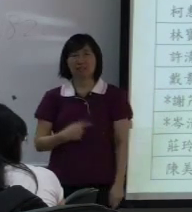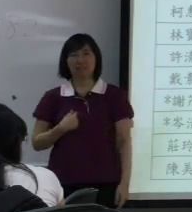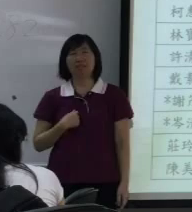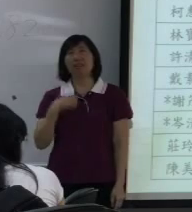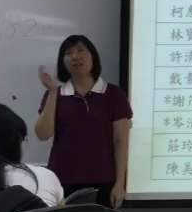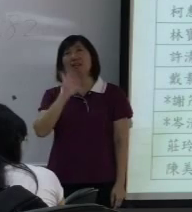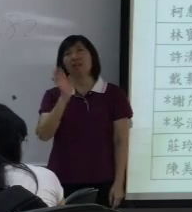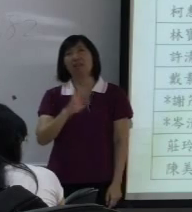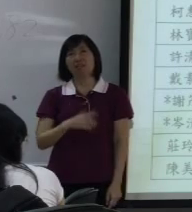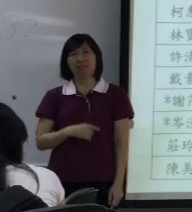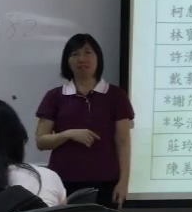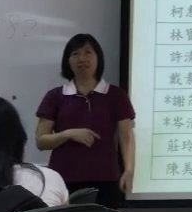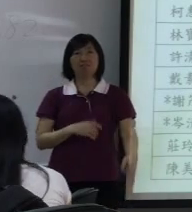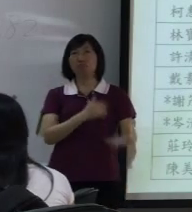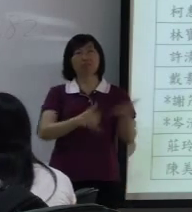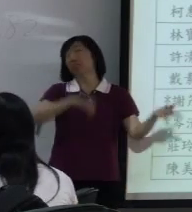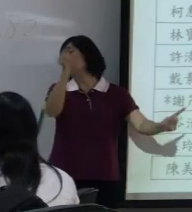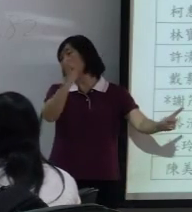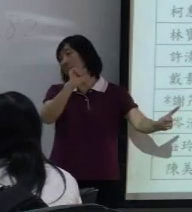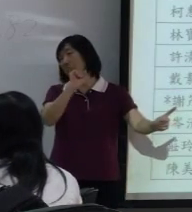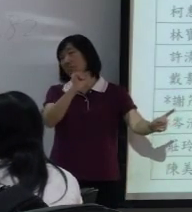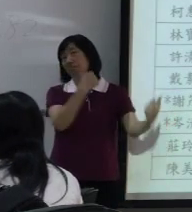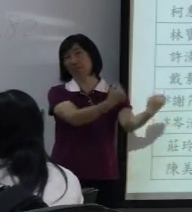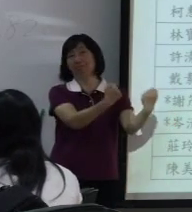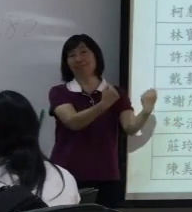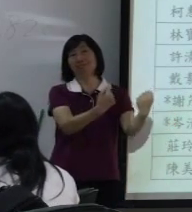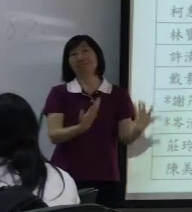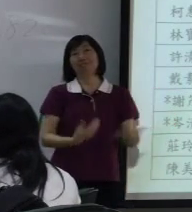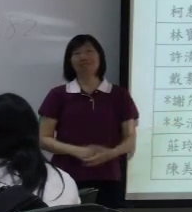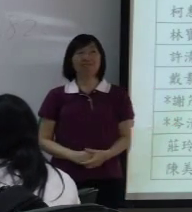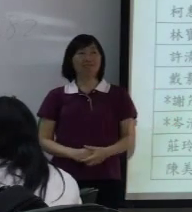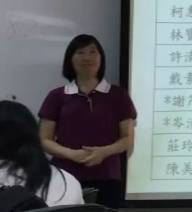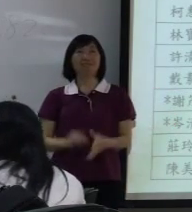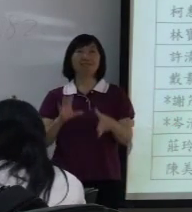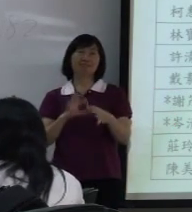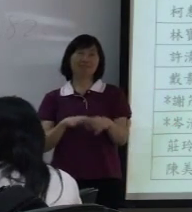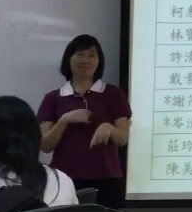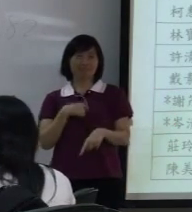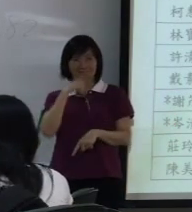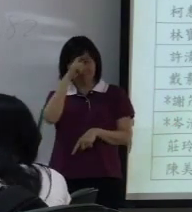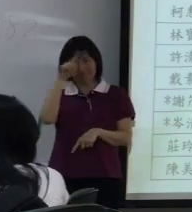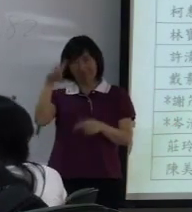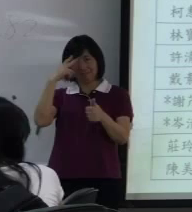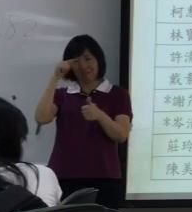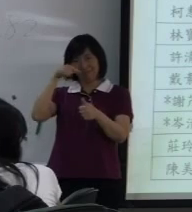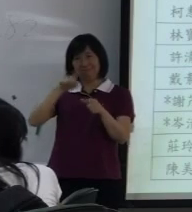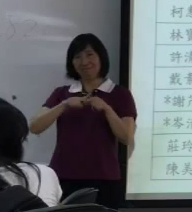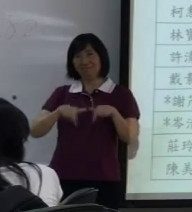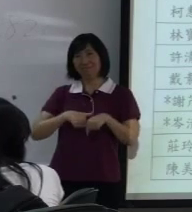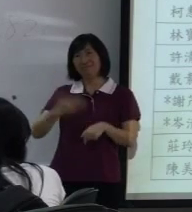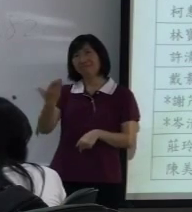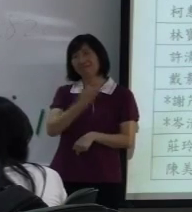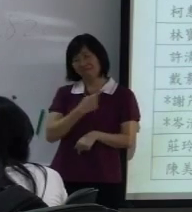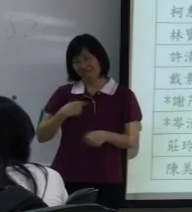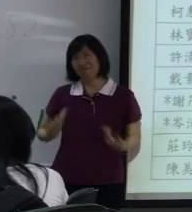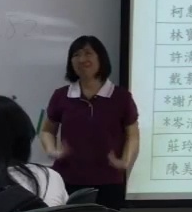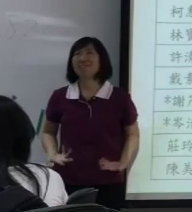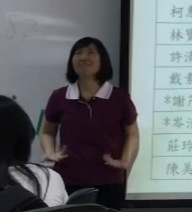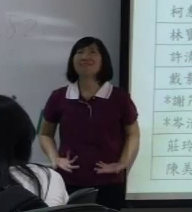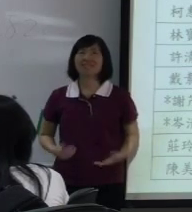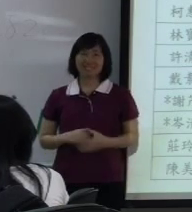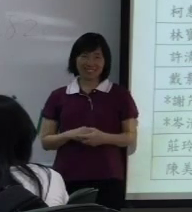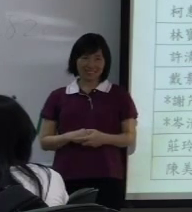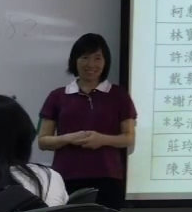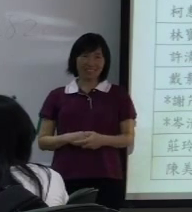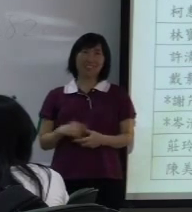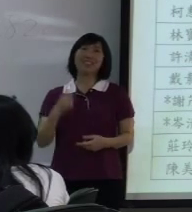了，还不让我退休，哦。我希望特教中心高抬贵手，